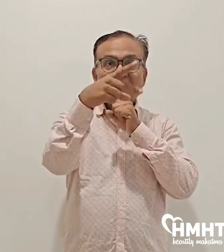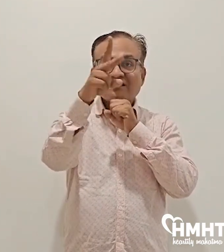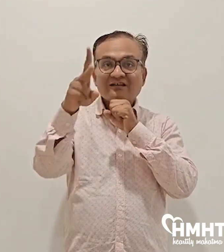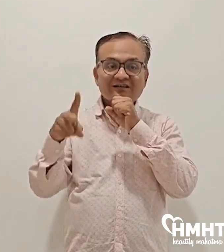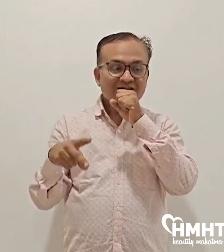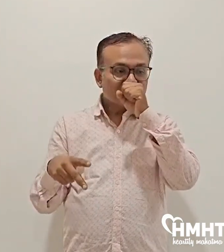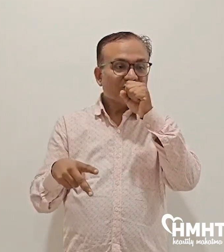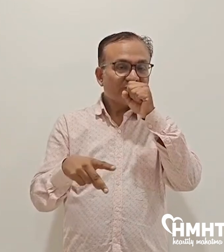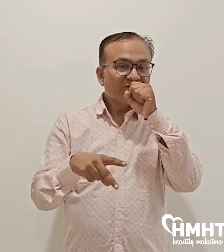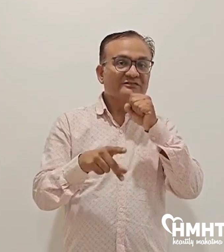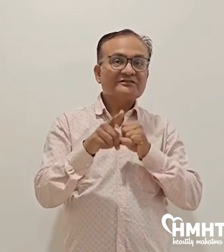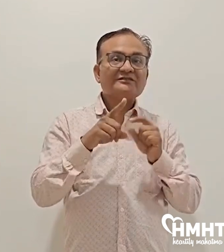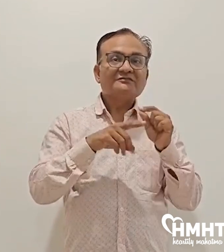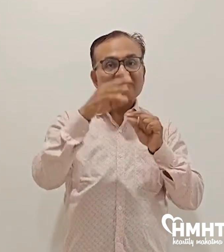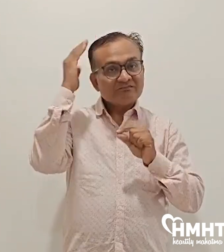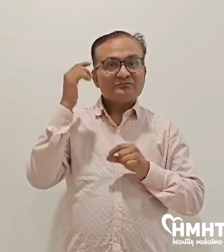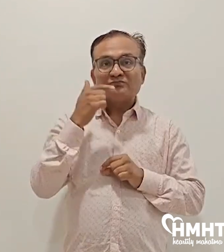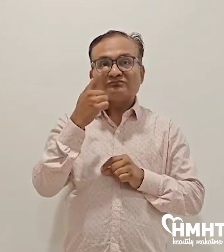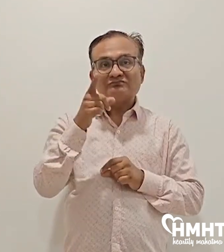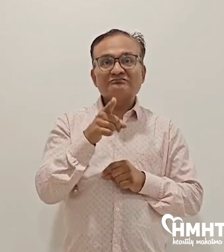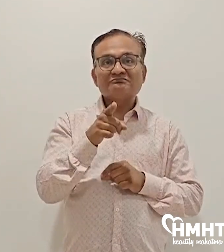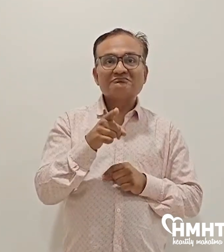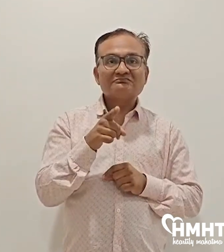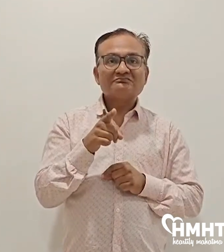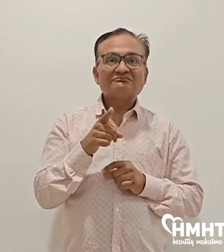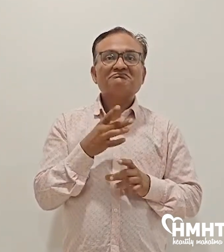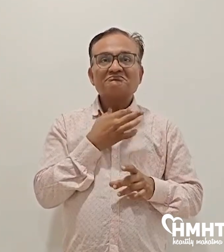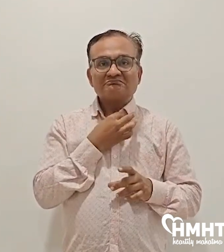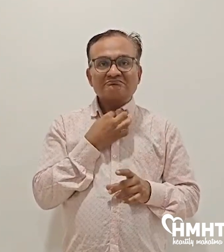What he was like in his childhood days.